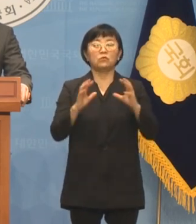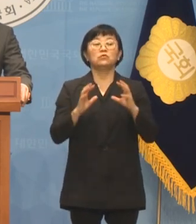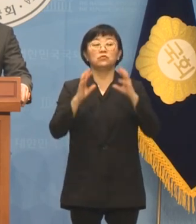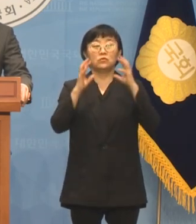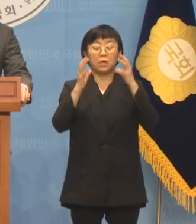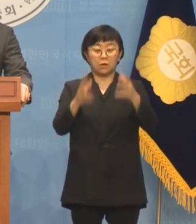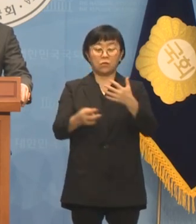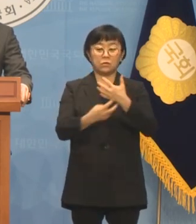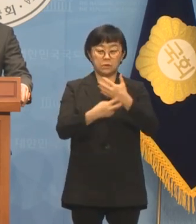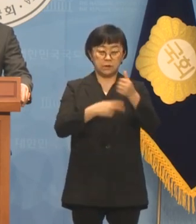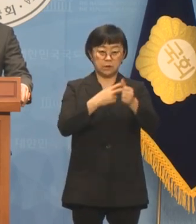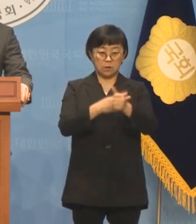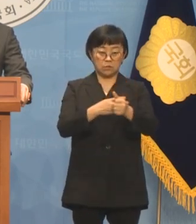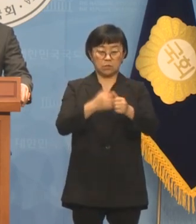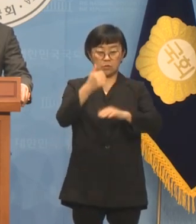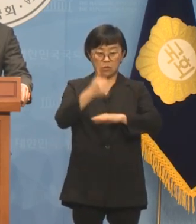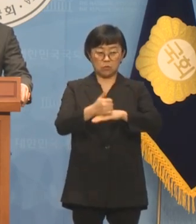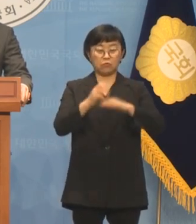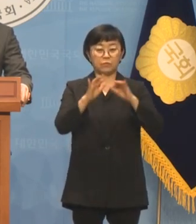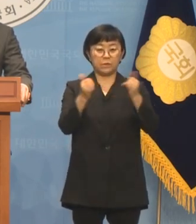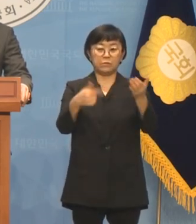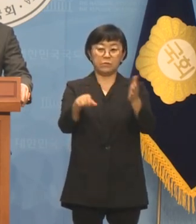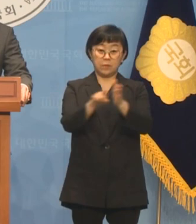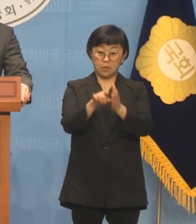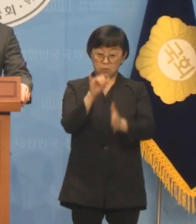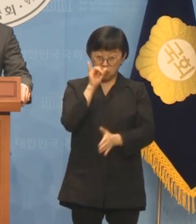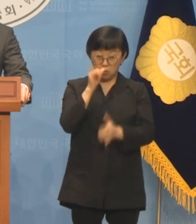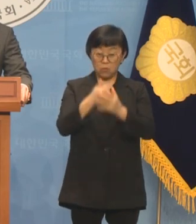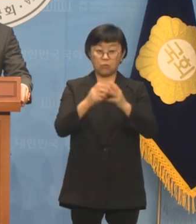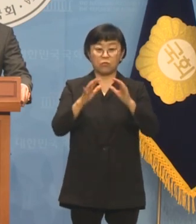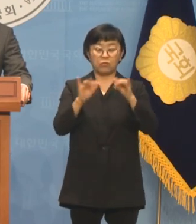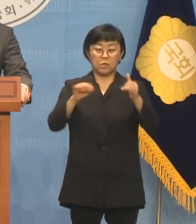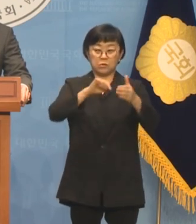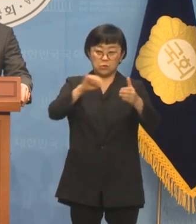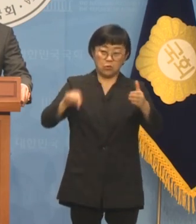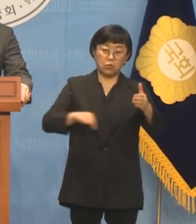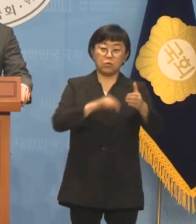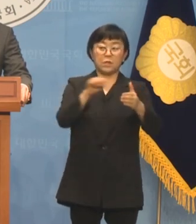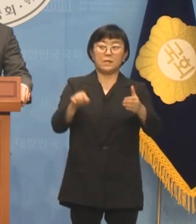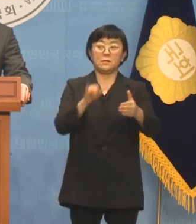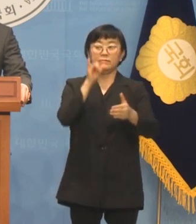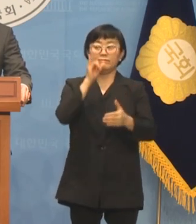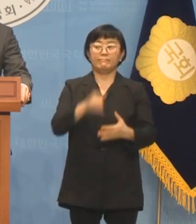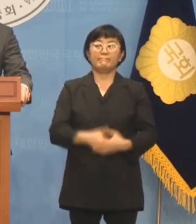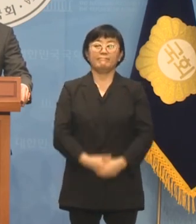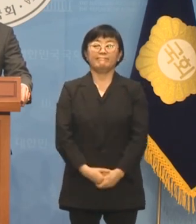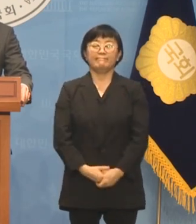국가도 의사도 결국 국민을 위해 있으며 국민 속에 있어야 합니다.